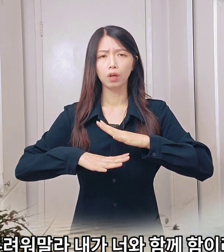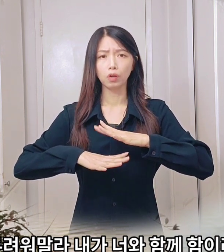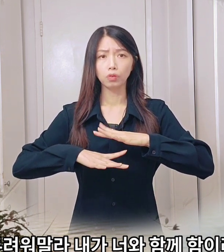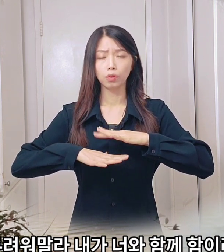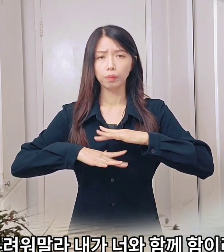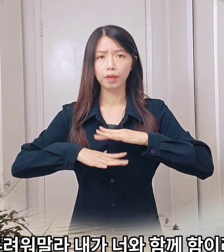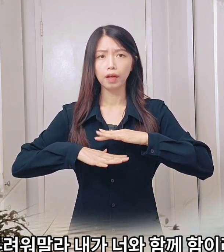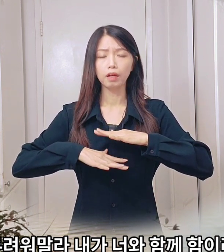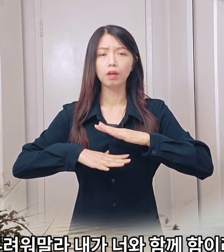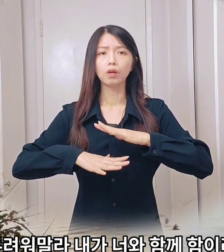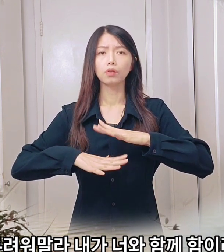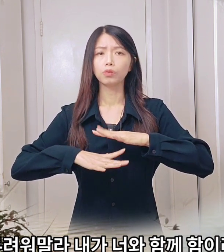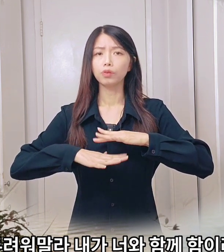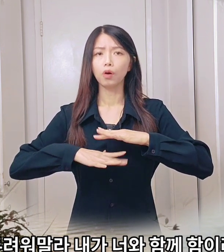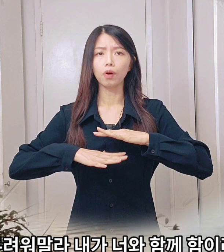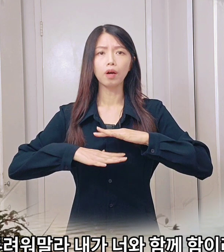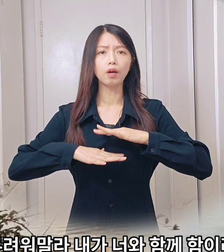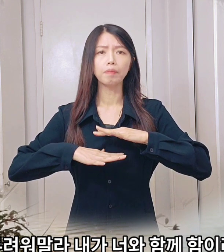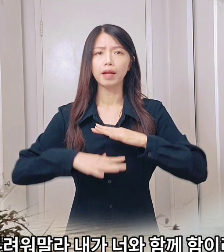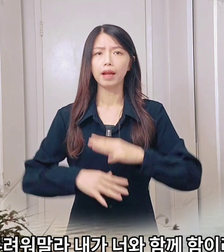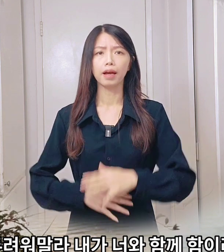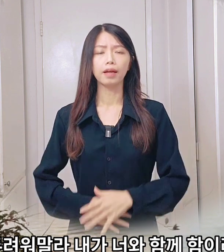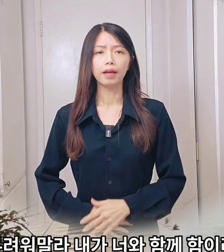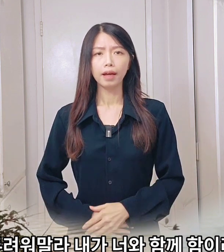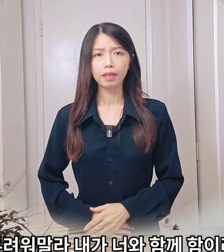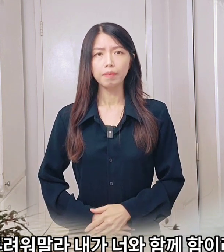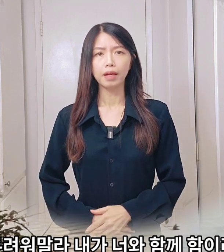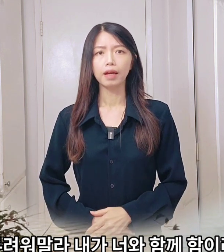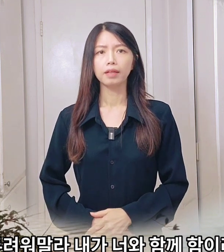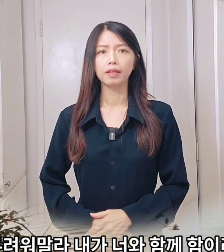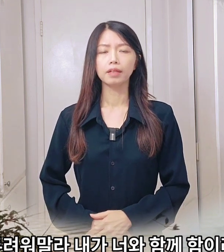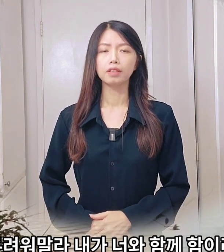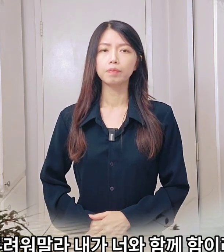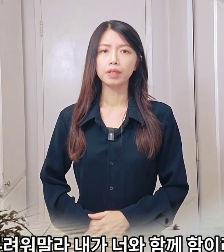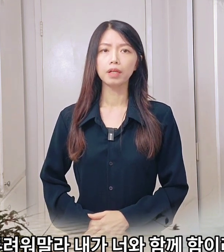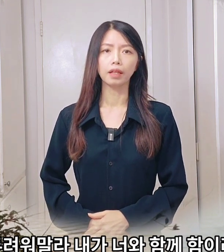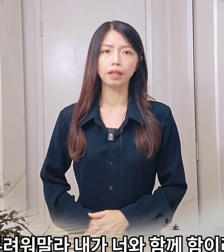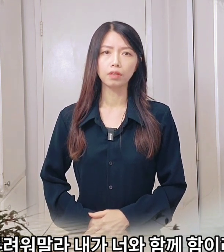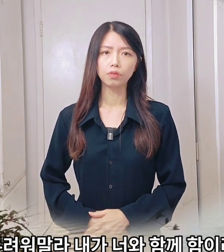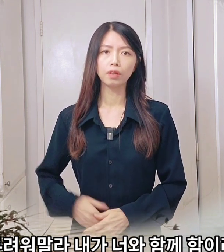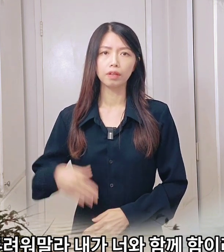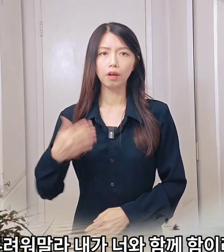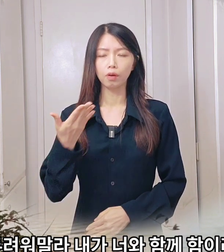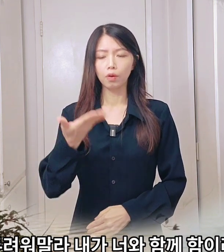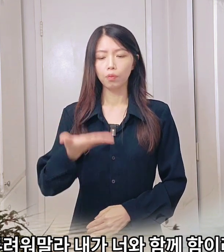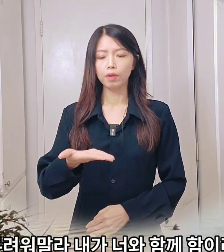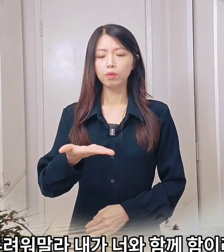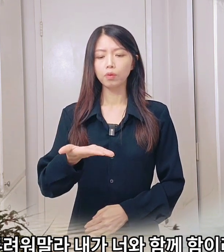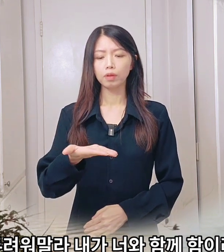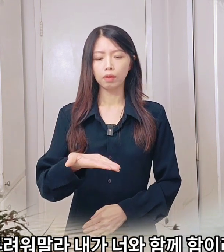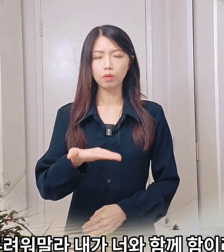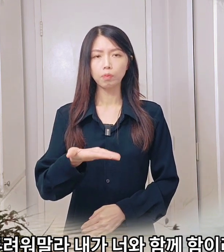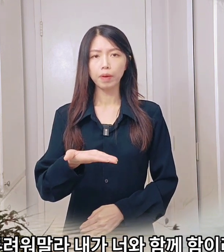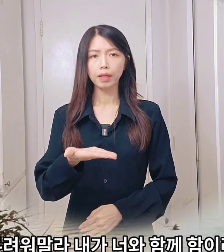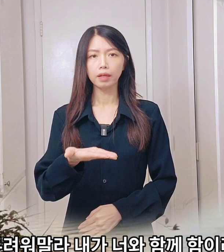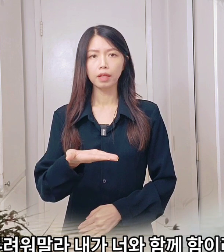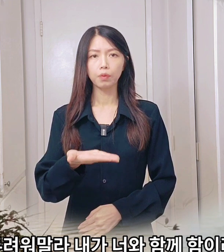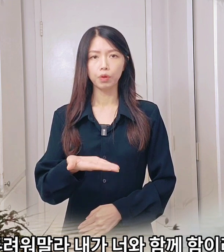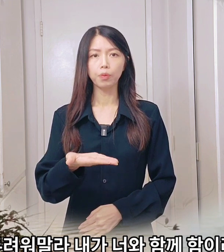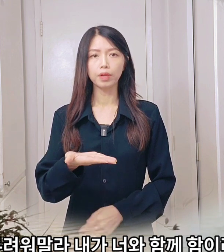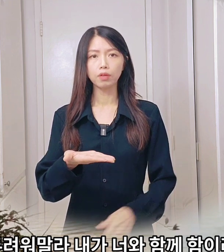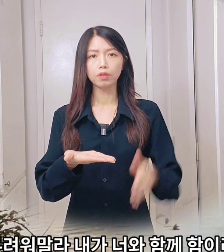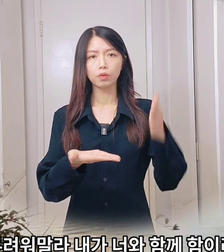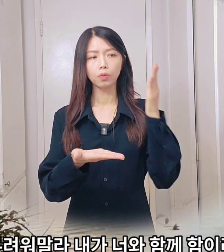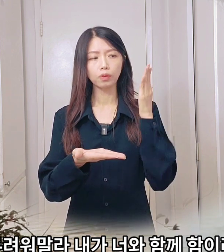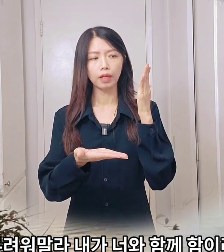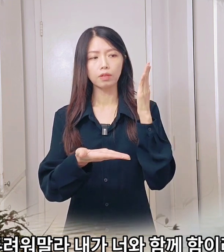두렵다, 두렵다, 두려워 말라. 하지 말라는 금지를 나타내는 수어는요. 왼손을 이렇게 손바닥이